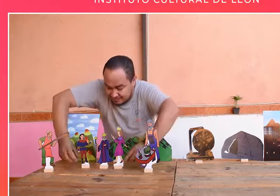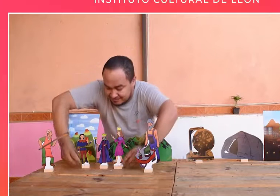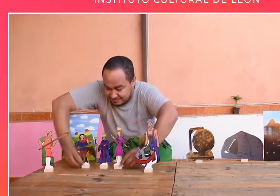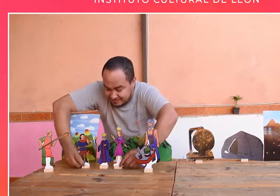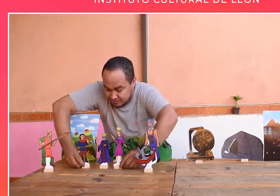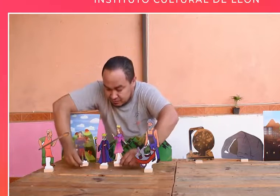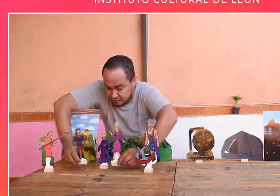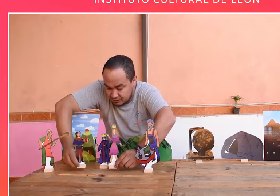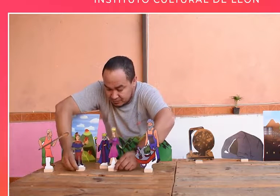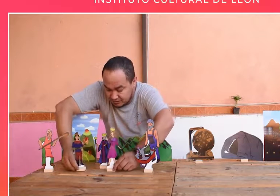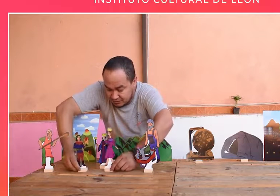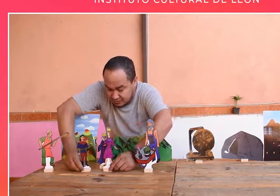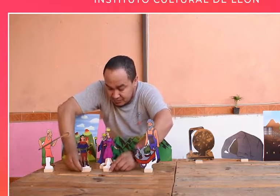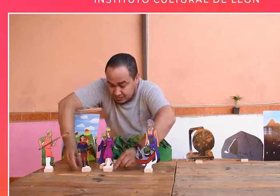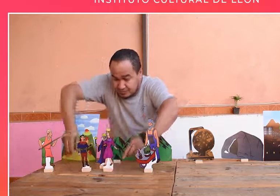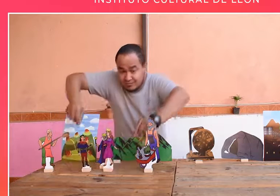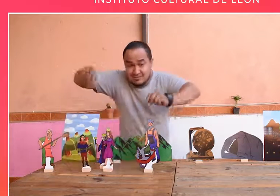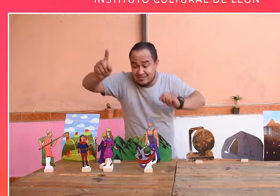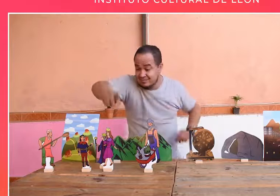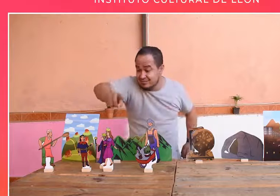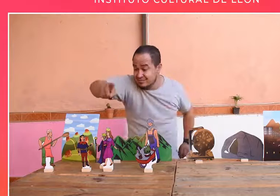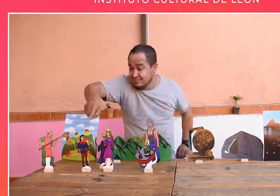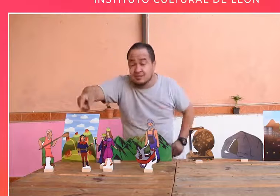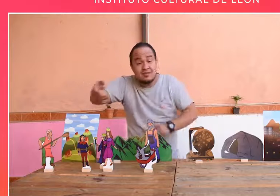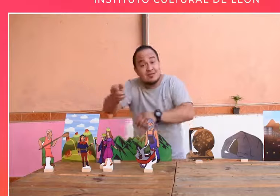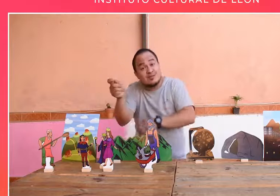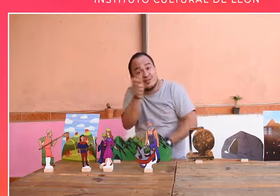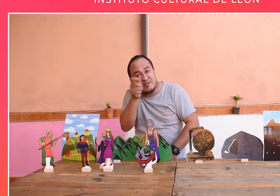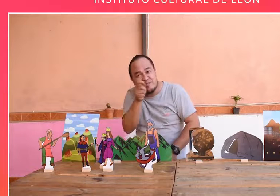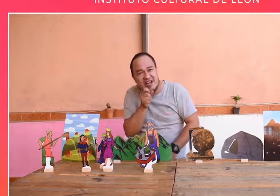muy contento por el matrimonio de su hija.